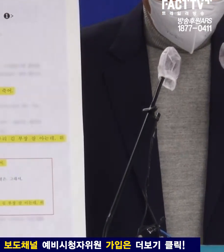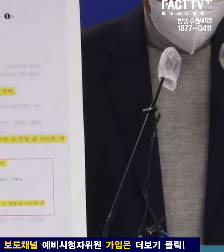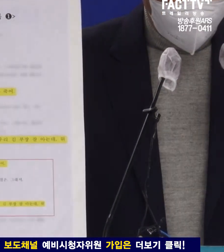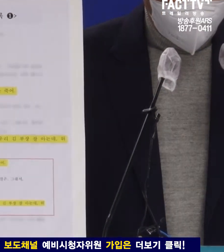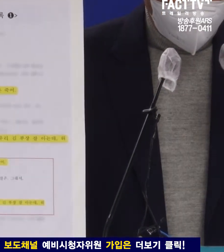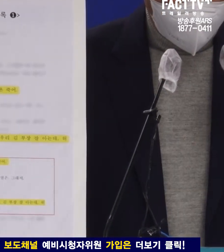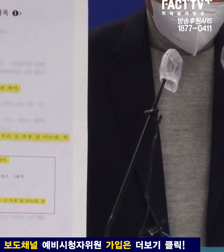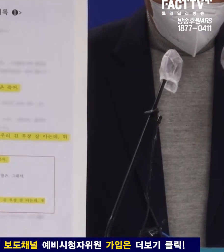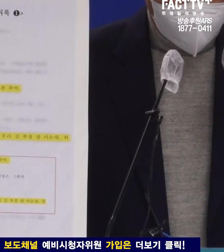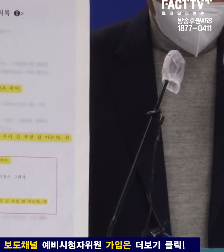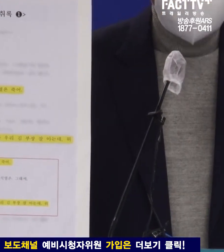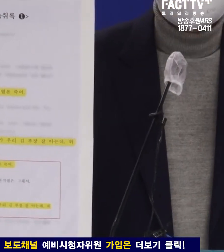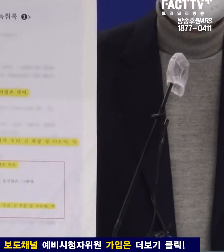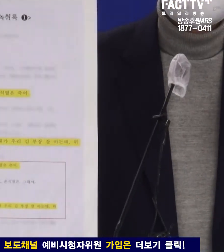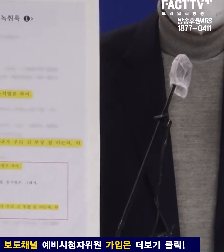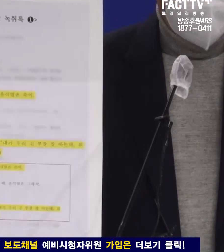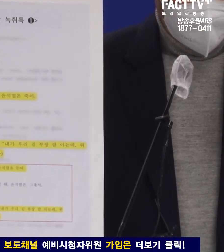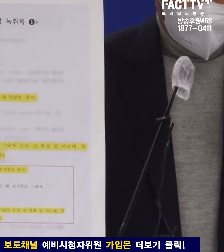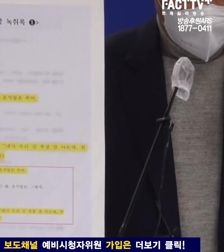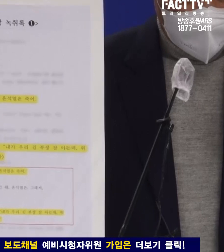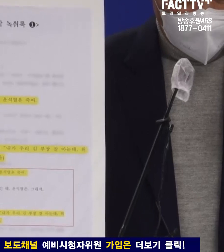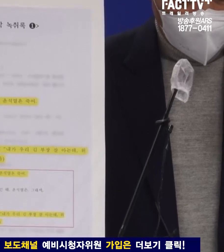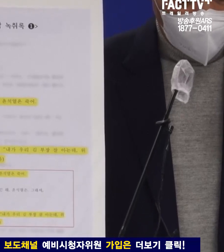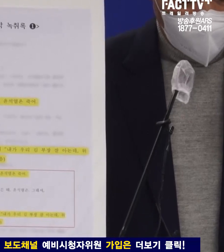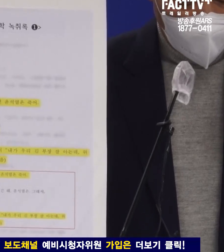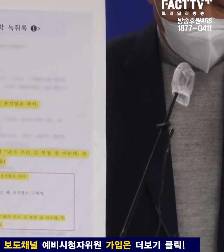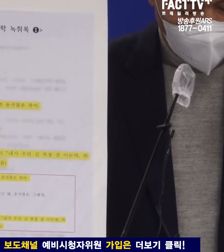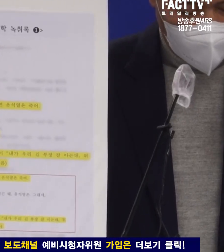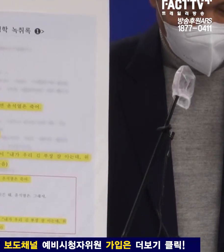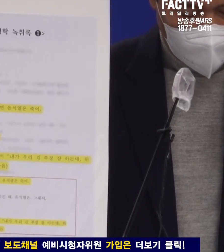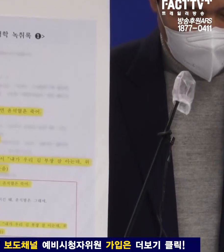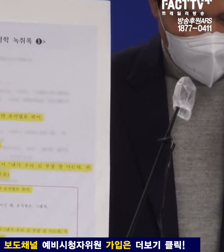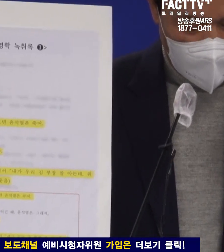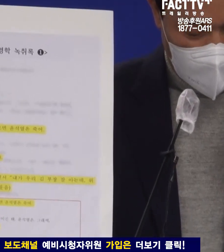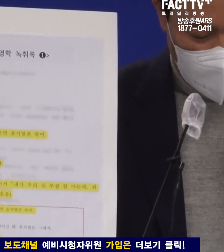영장 들어오면 윤석열은 죽어. 죽죠.